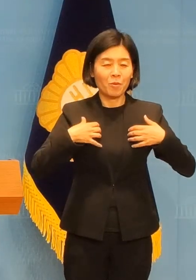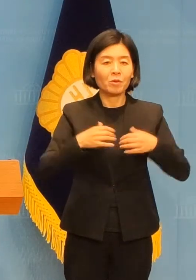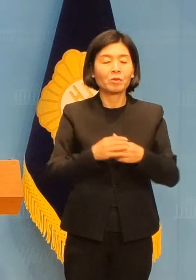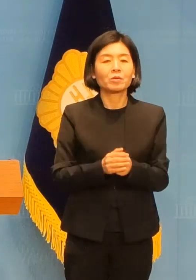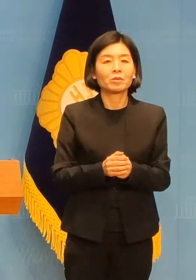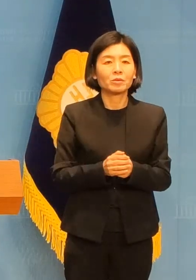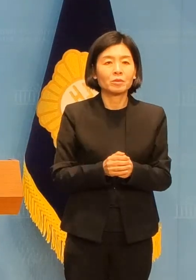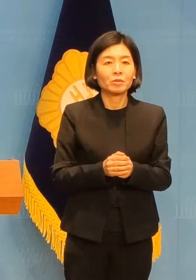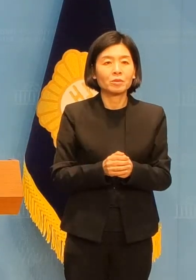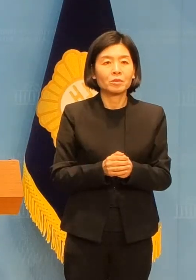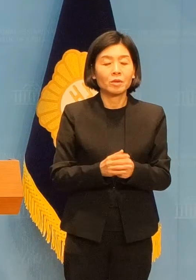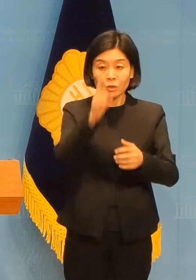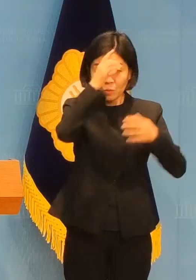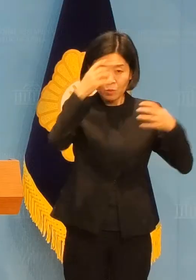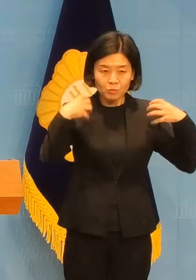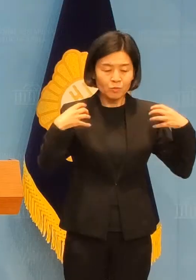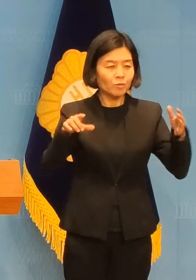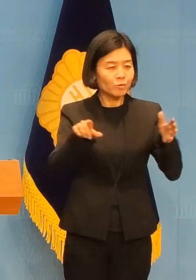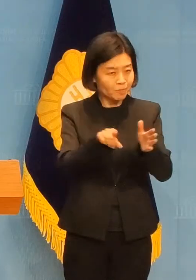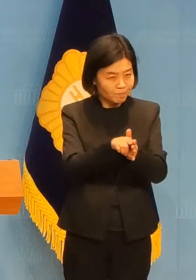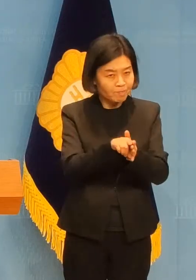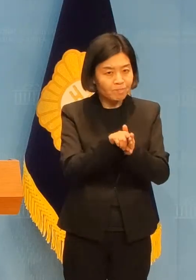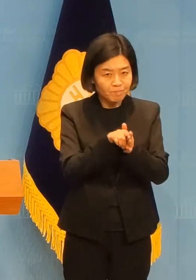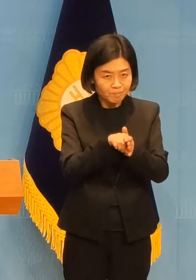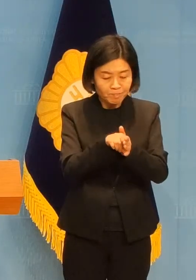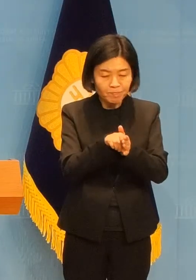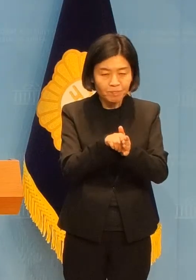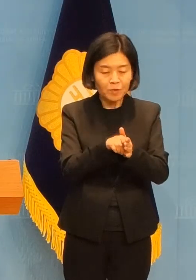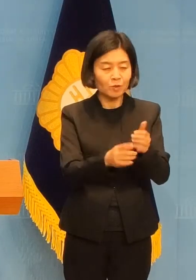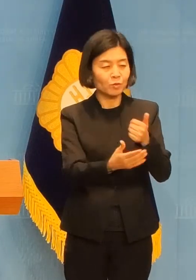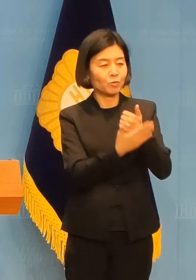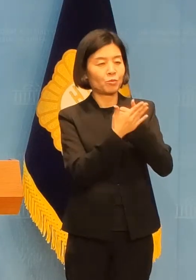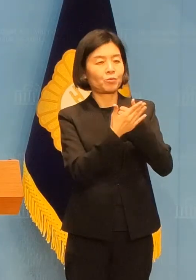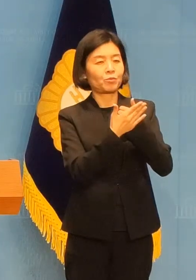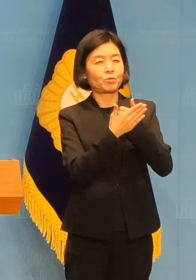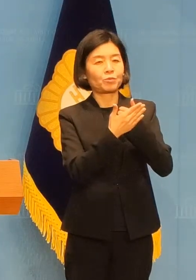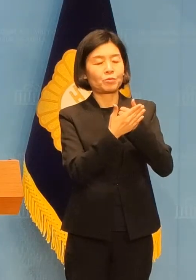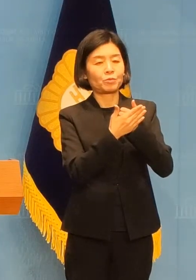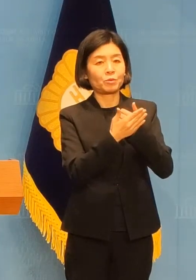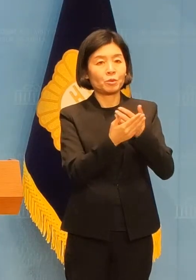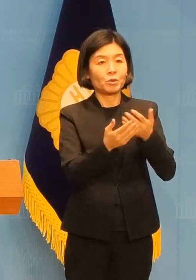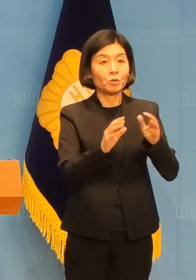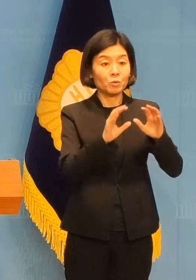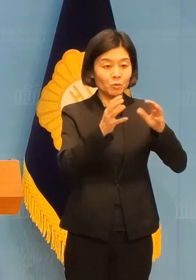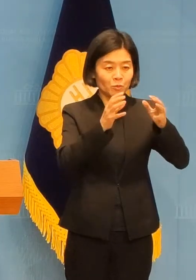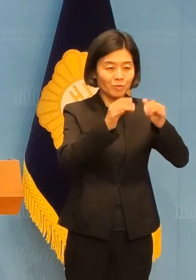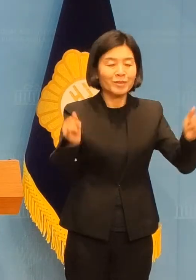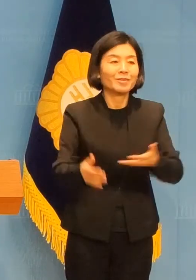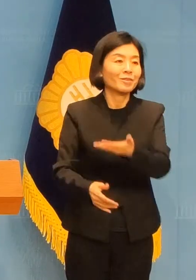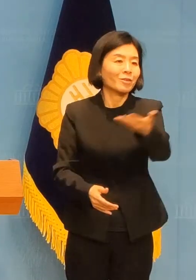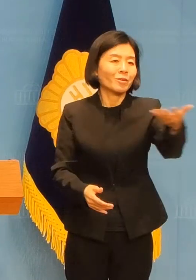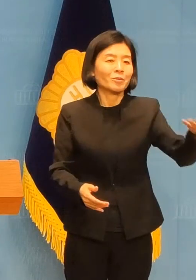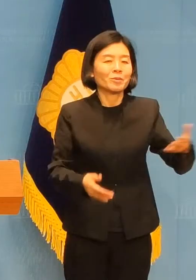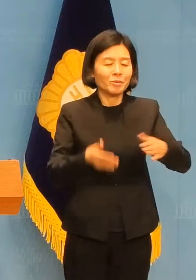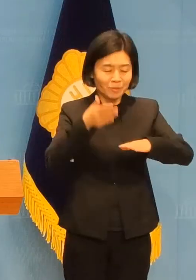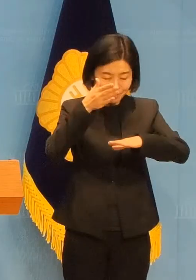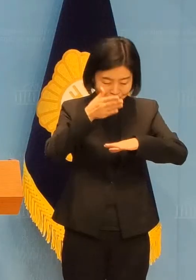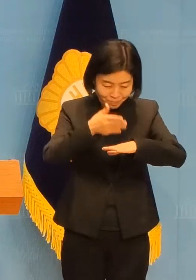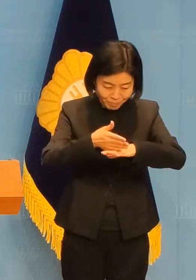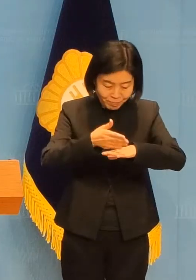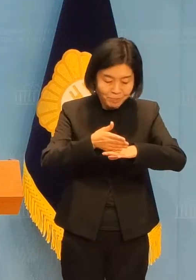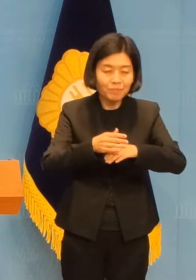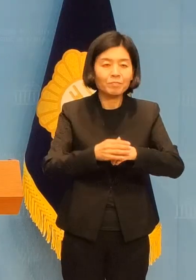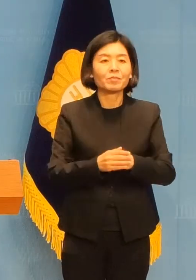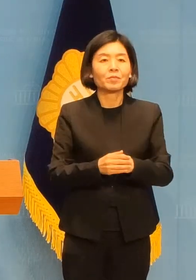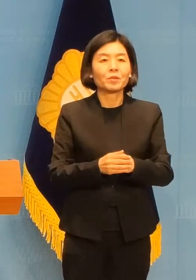무엇보다 정부를 믿고 지지해 주신 국민 여러분께 깊이 감사드립니다.